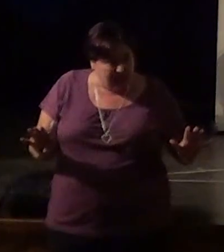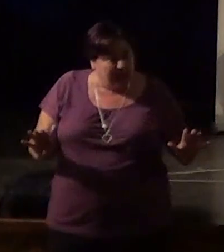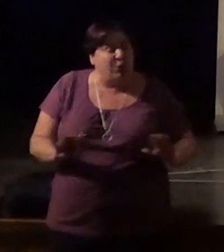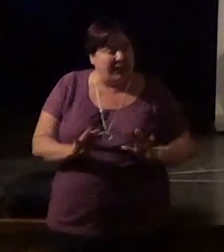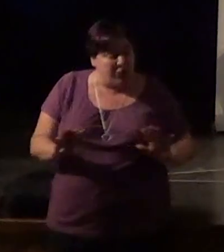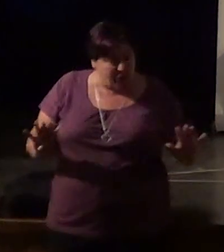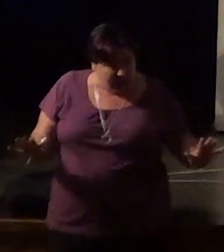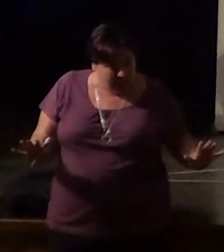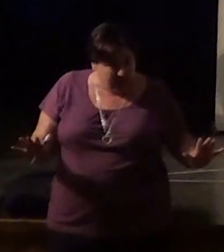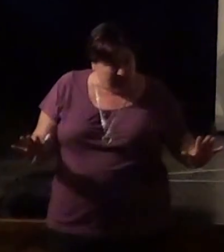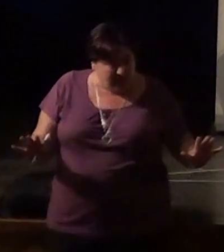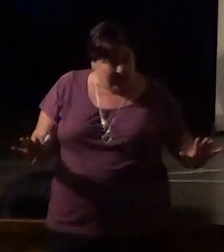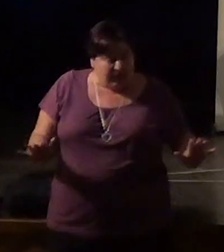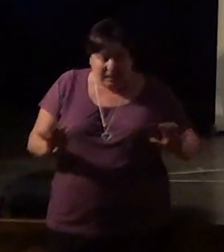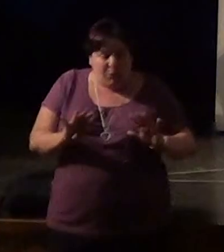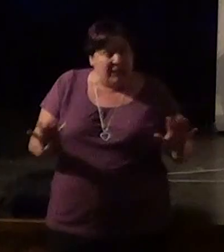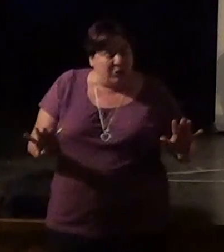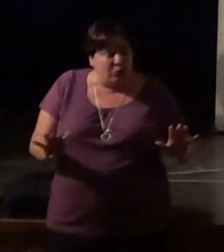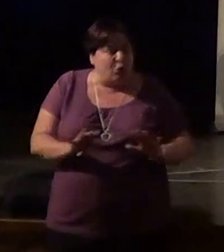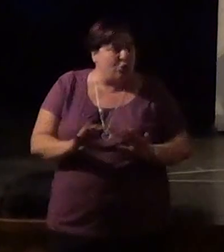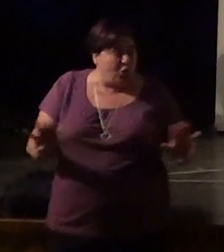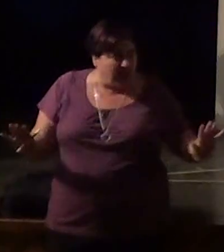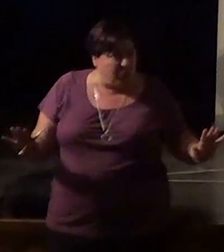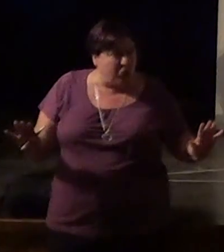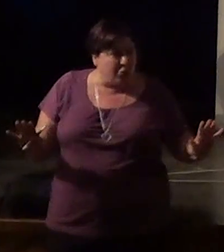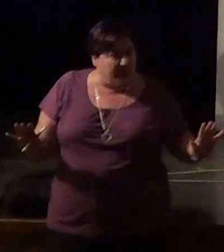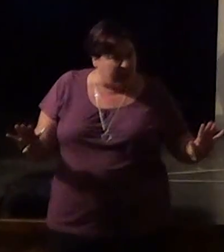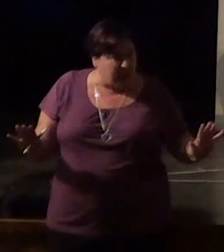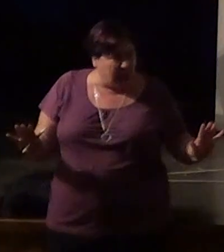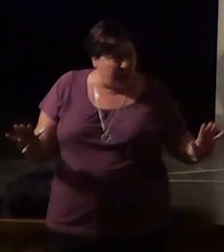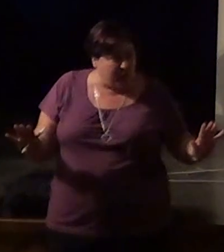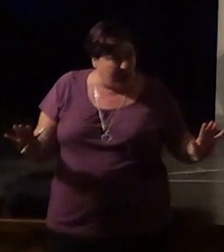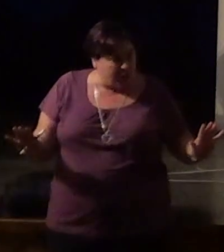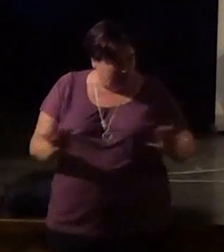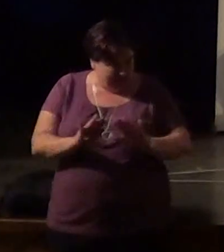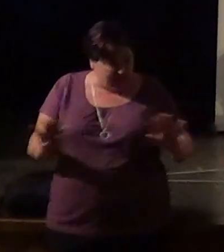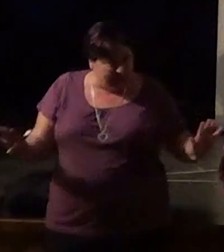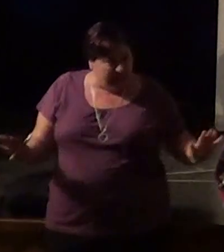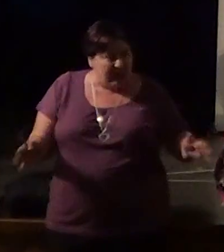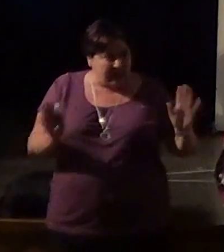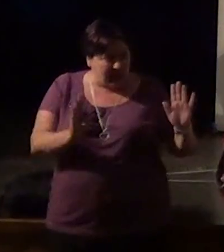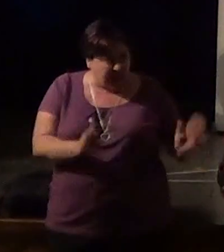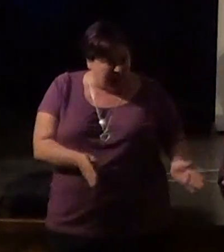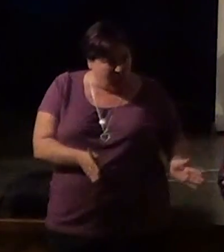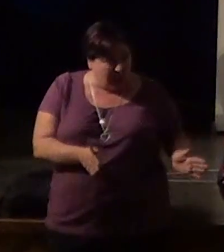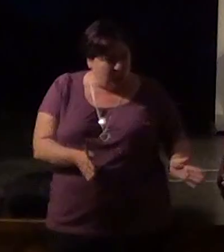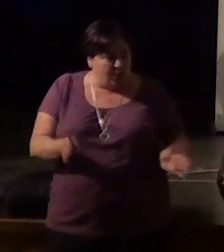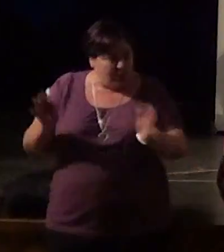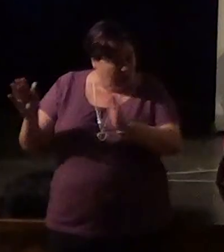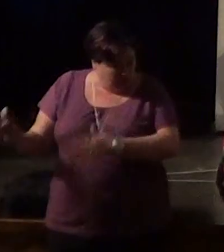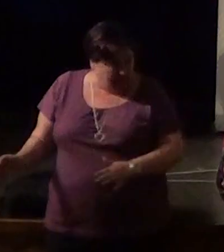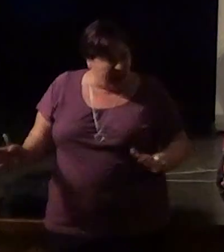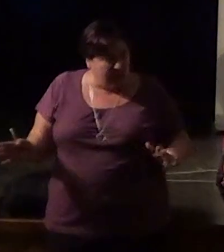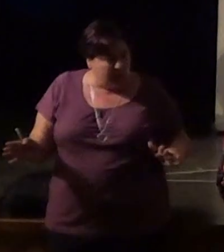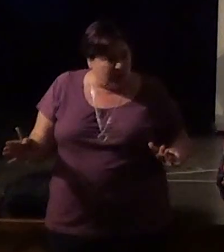los resultados, si los dineros fueran importantes para los agricultores y agricultoras y para los ganaderos de esta región, ya habrían dicho